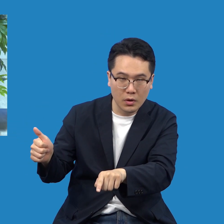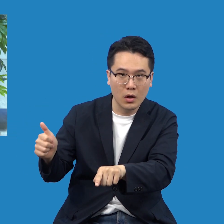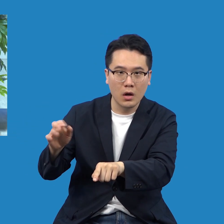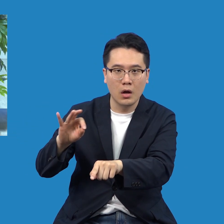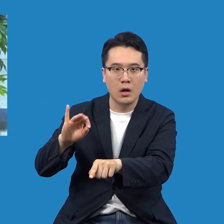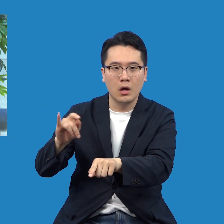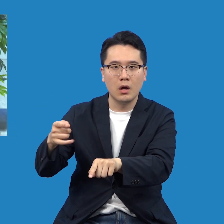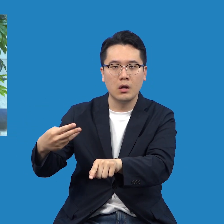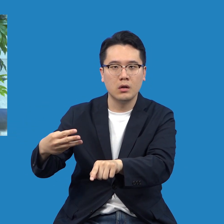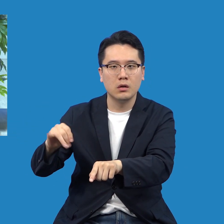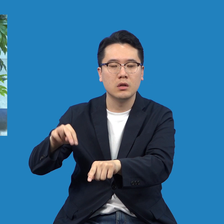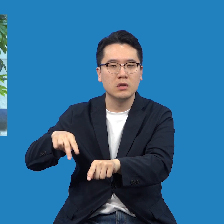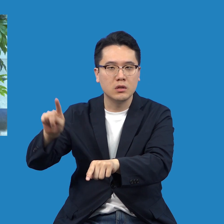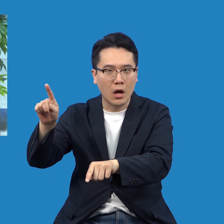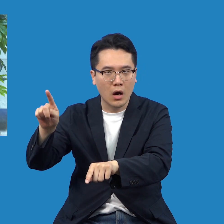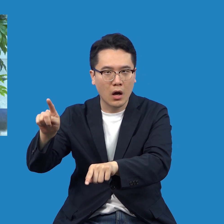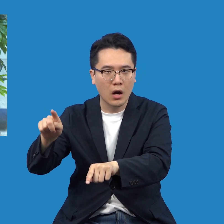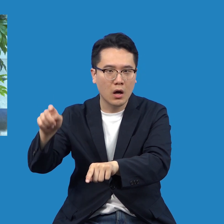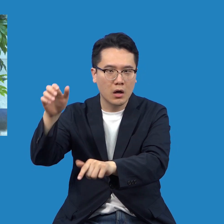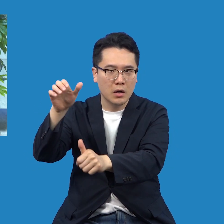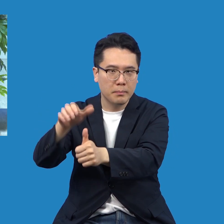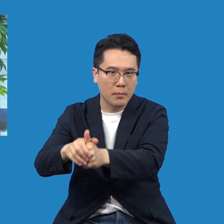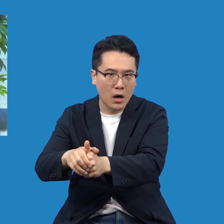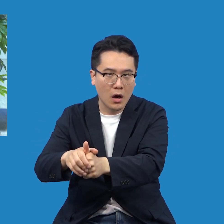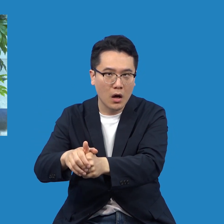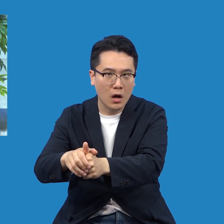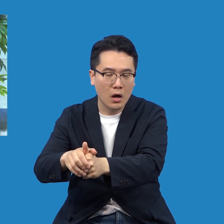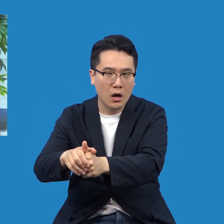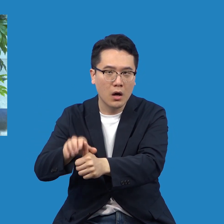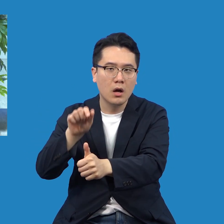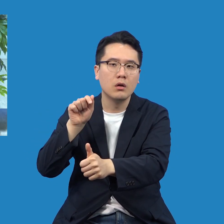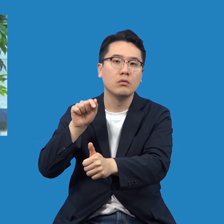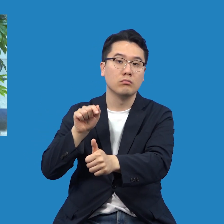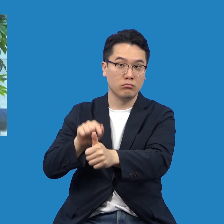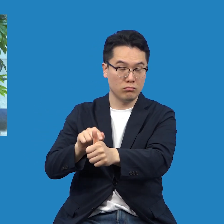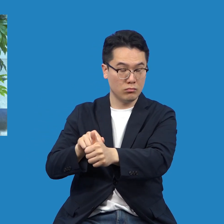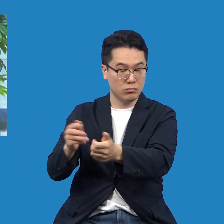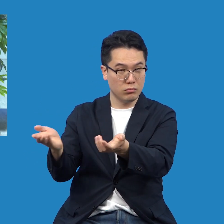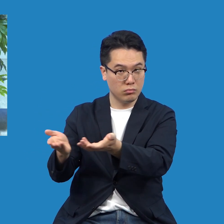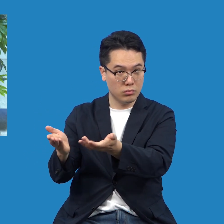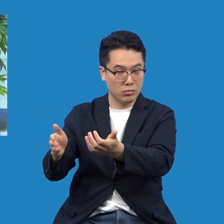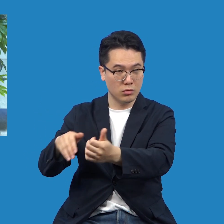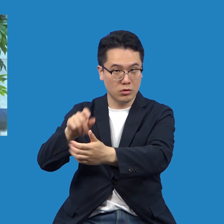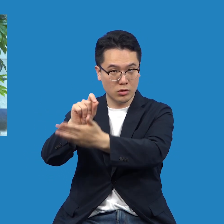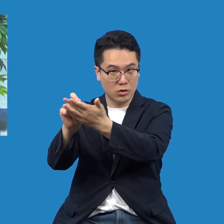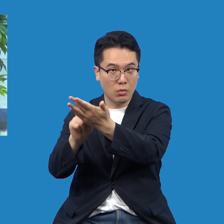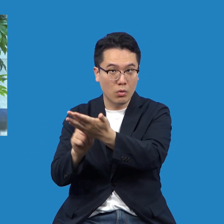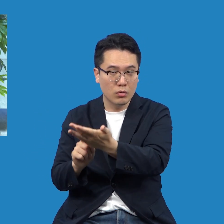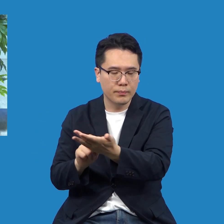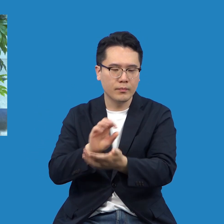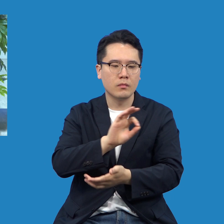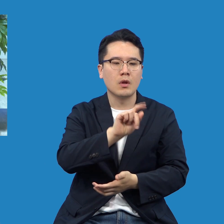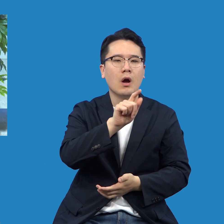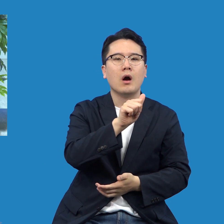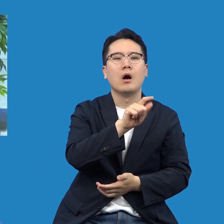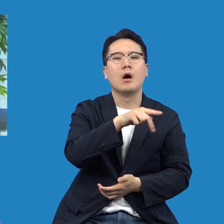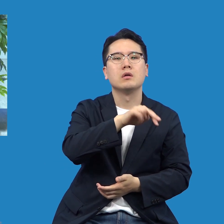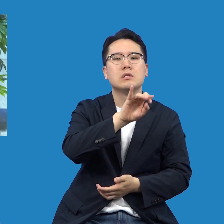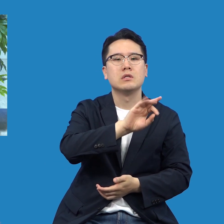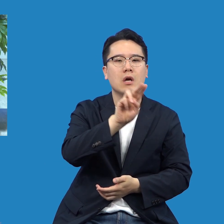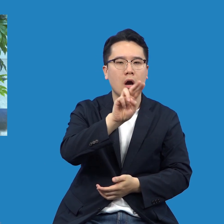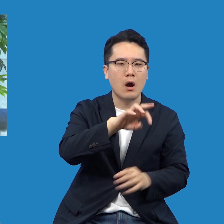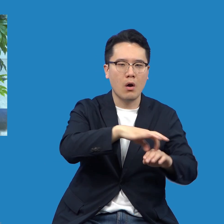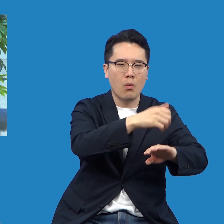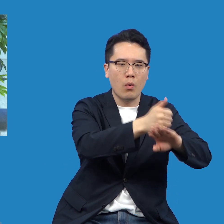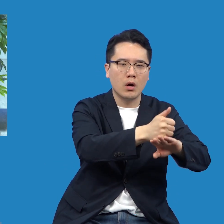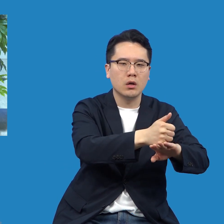아하시야가 허망하게 죽은 사건 이후의 일로 우리에게 증언하고 있다는 점입니다.